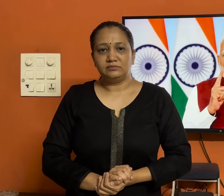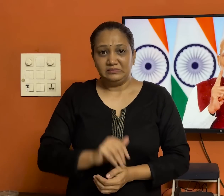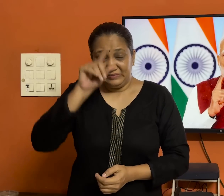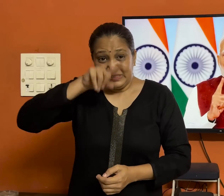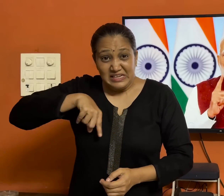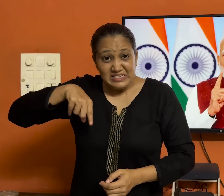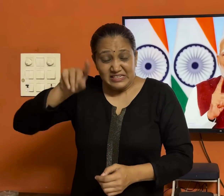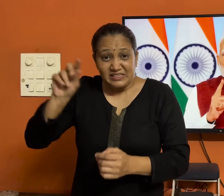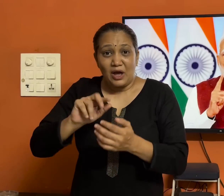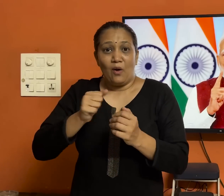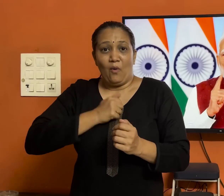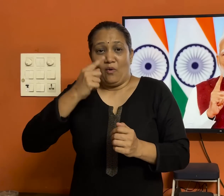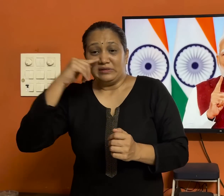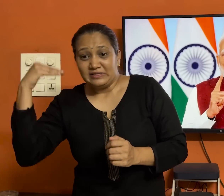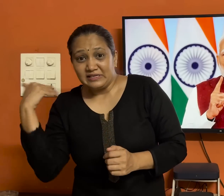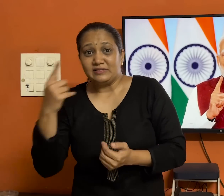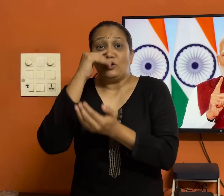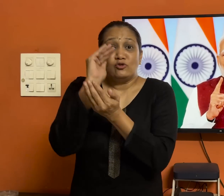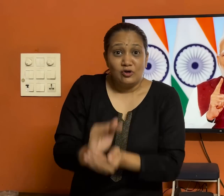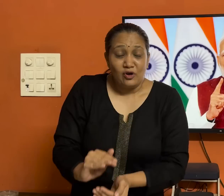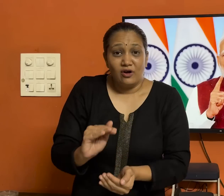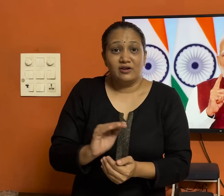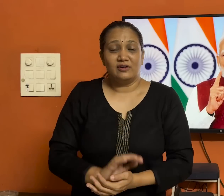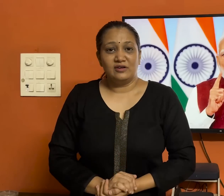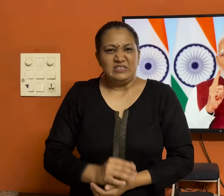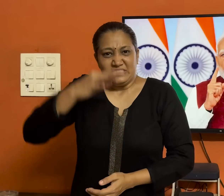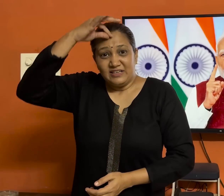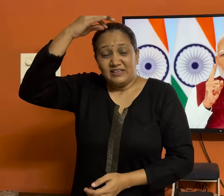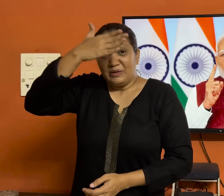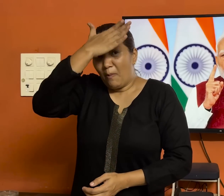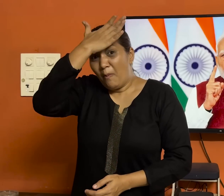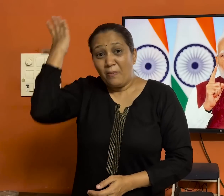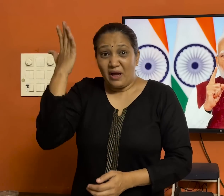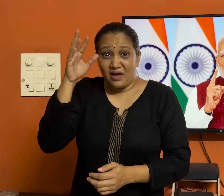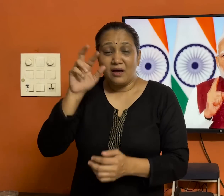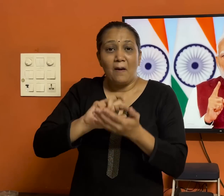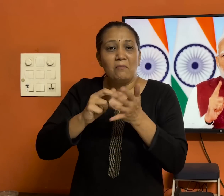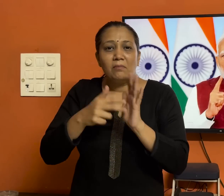कि हमारी बहनों बेटियों के माथे से